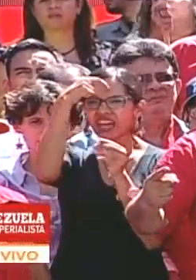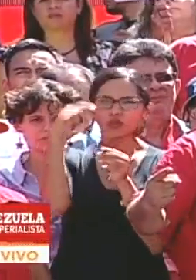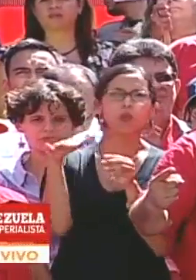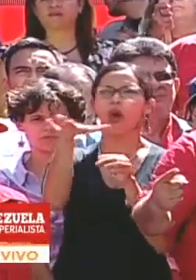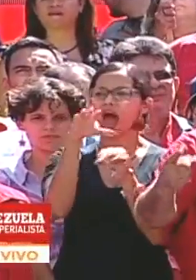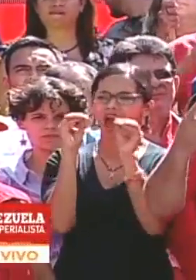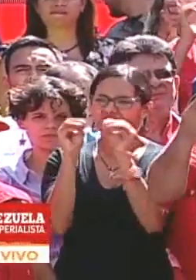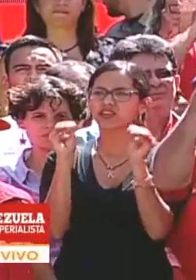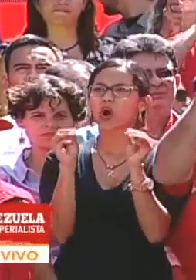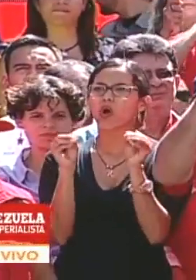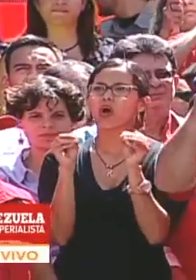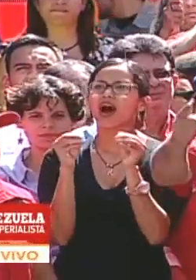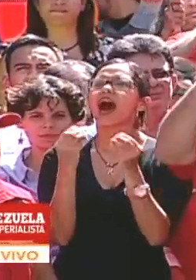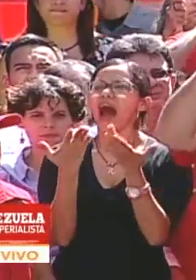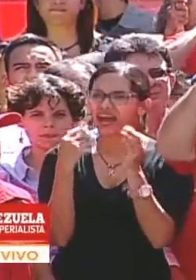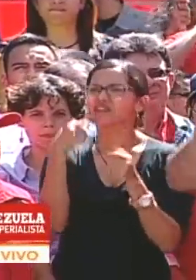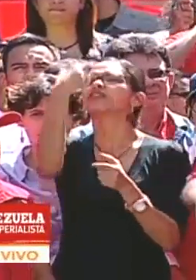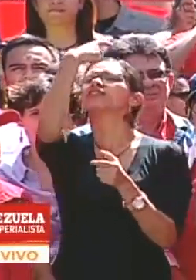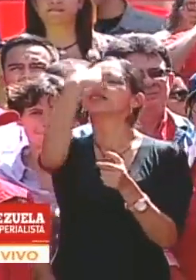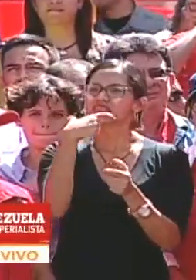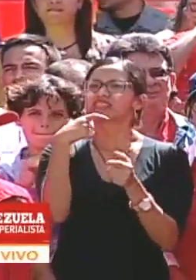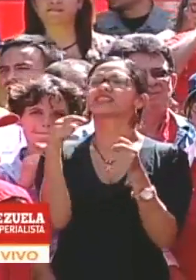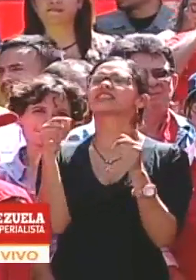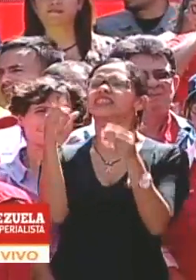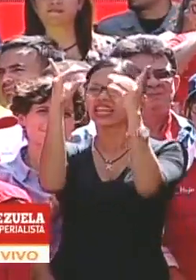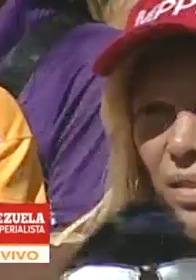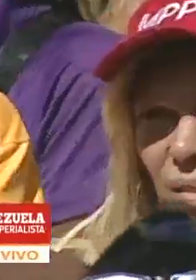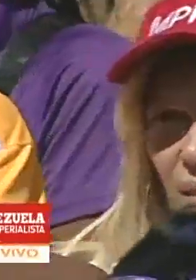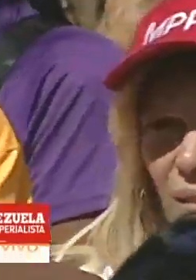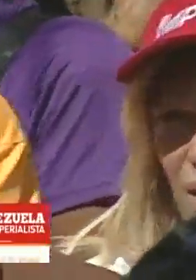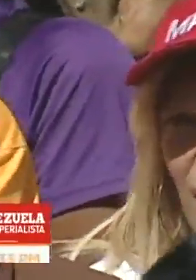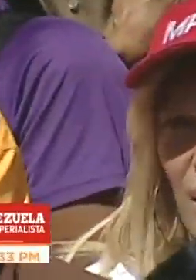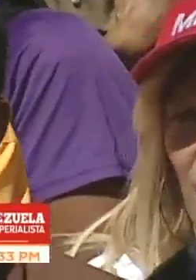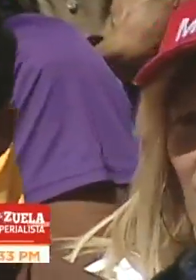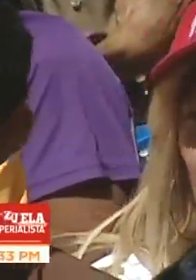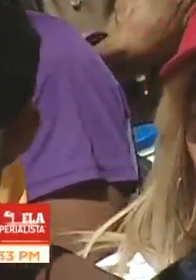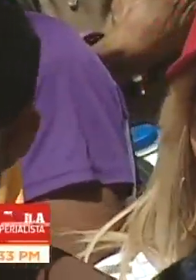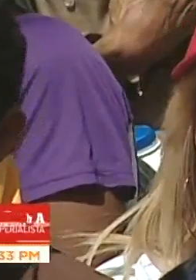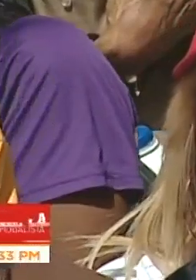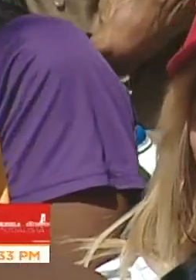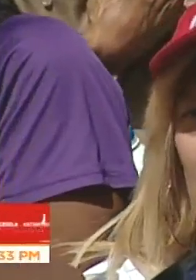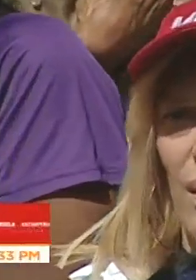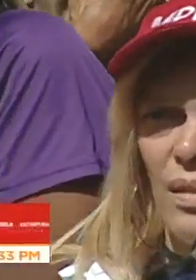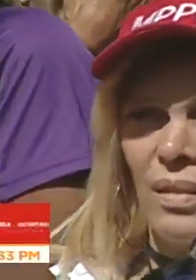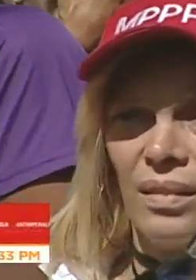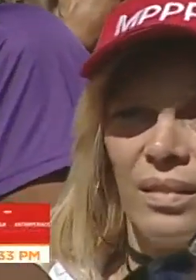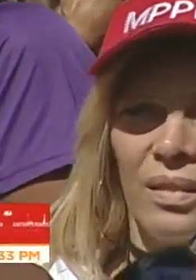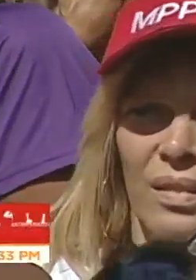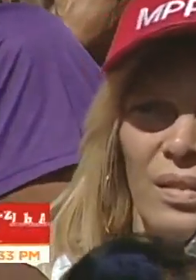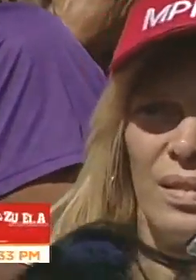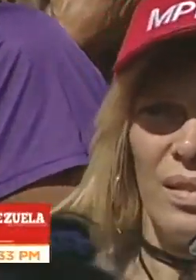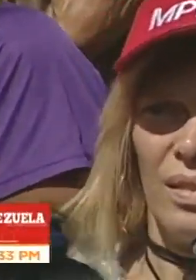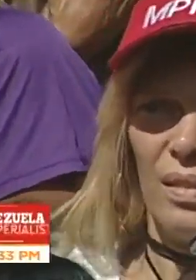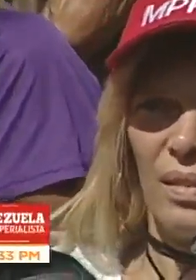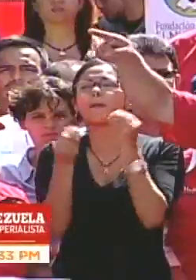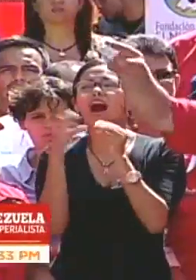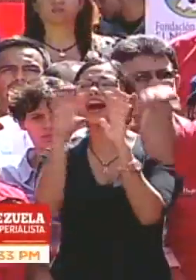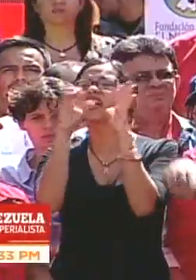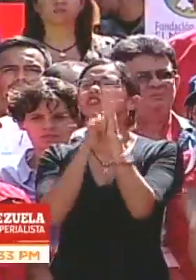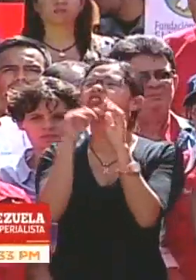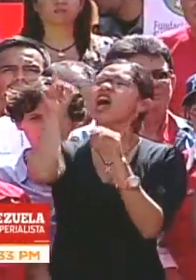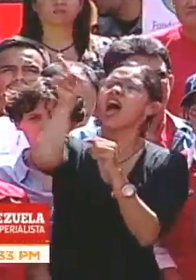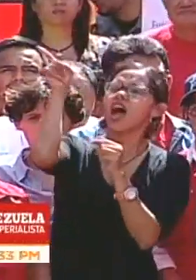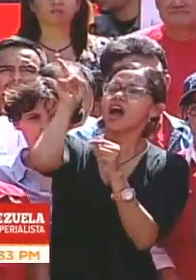pueblo a que fuese protagonista de su destino. Lo harían como hacen las